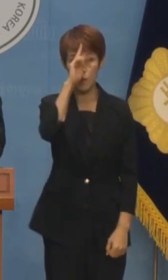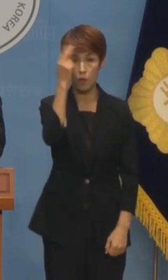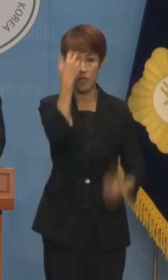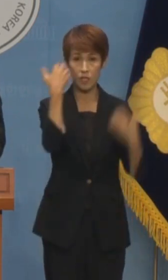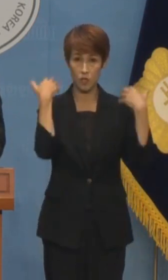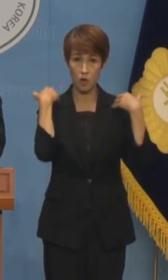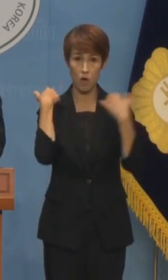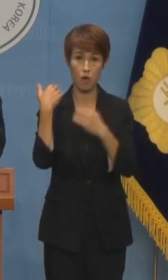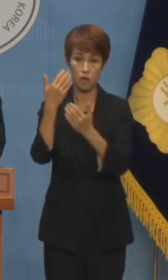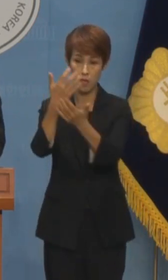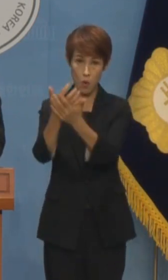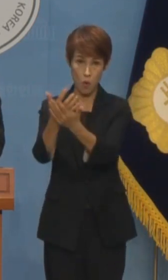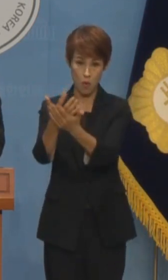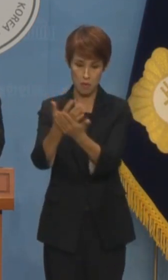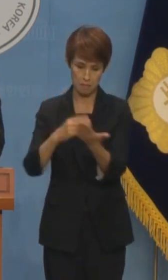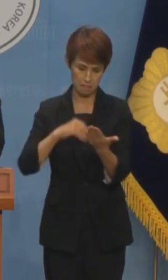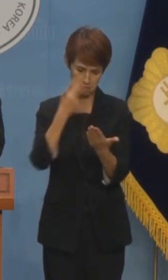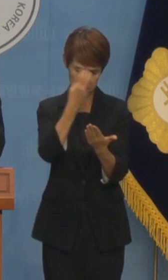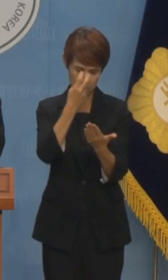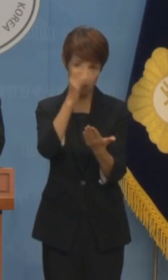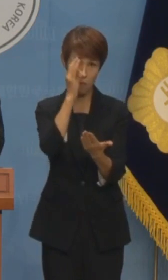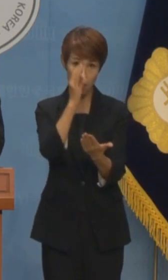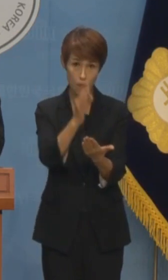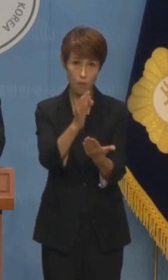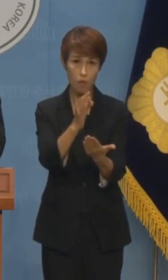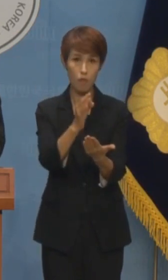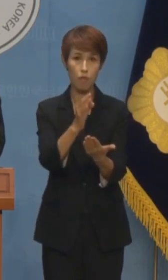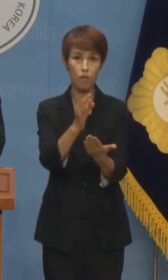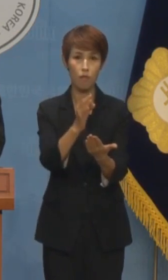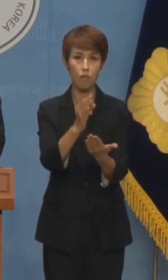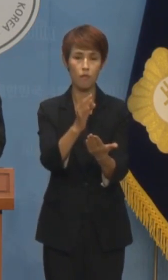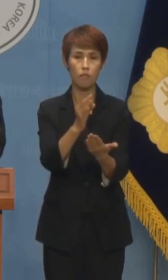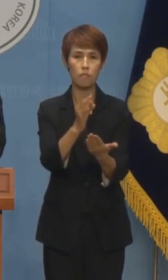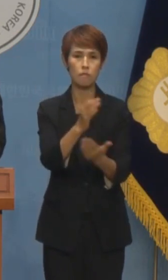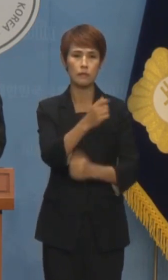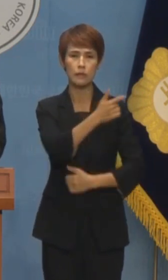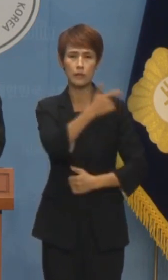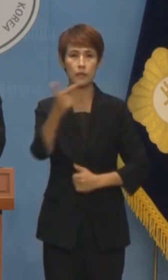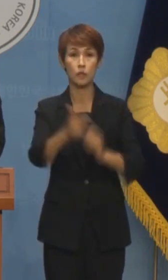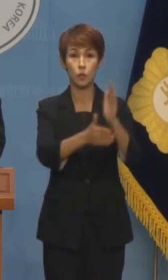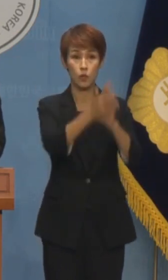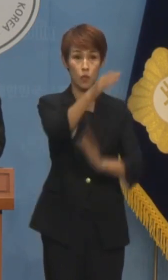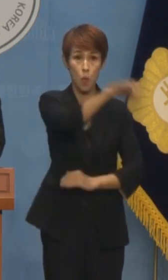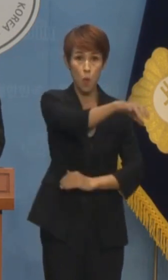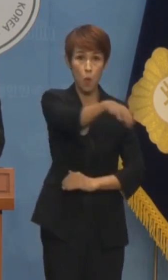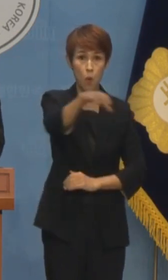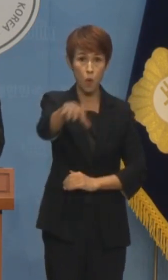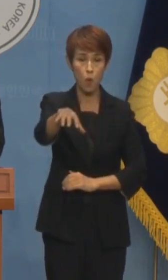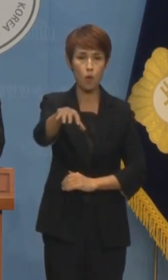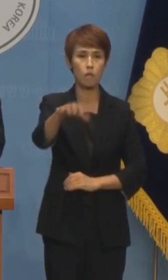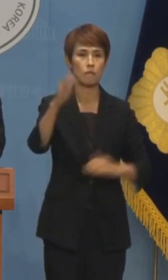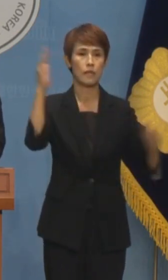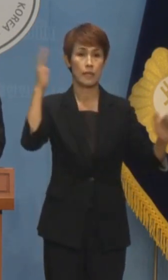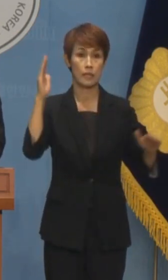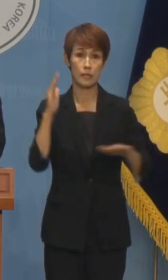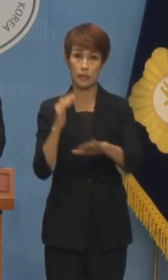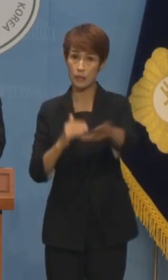질병관리청으로부터 받은 자료를 분석한 결과 특히 대도시의 10배 청소년들